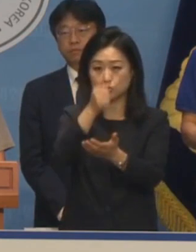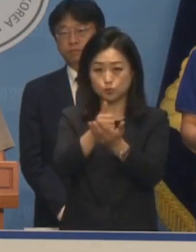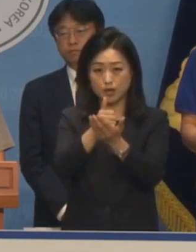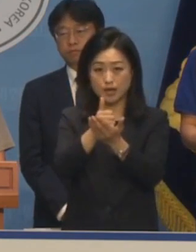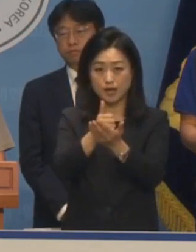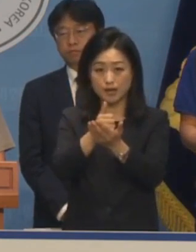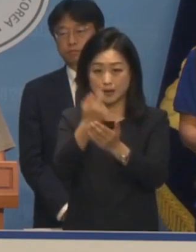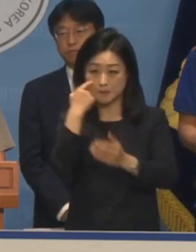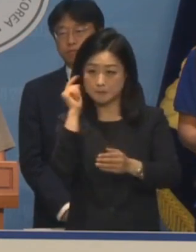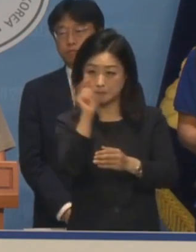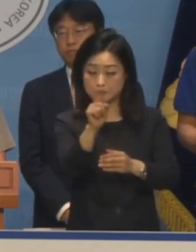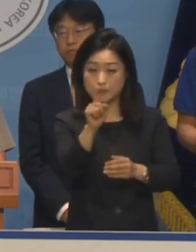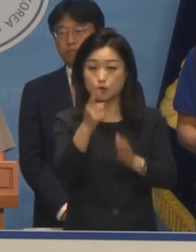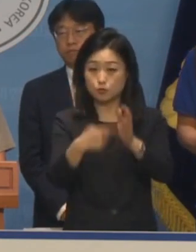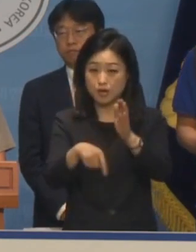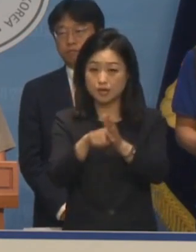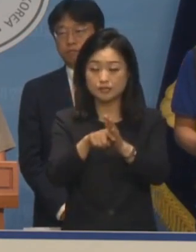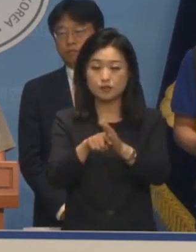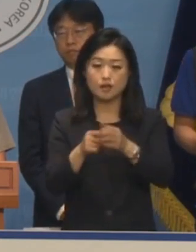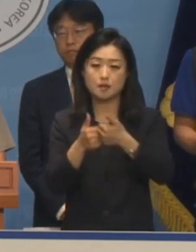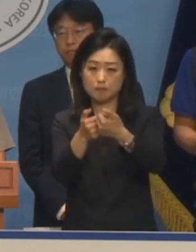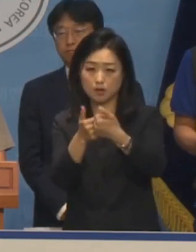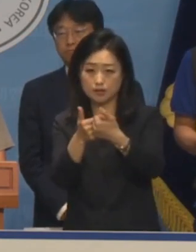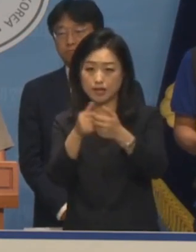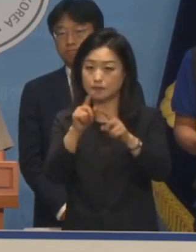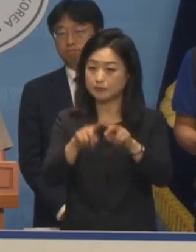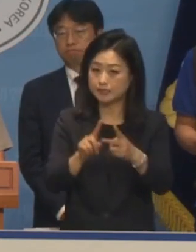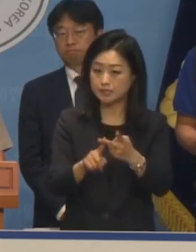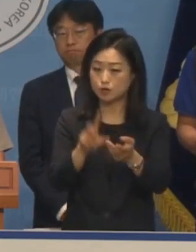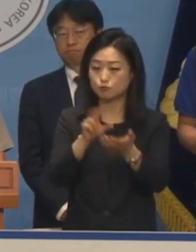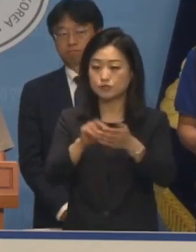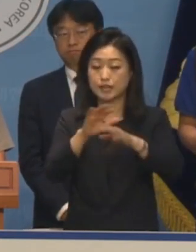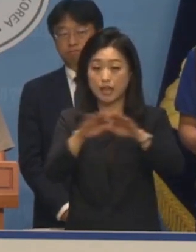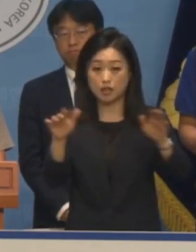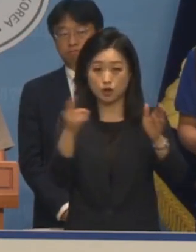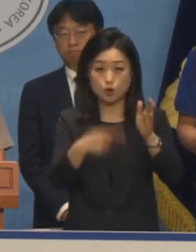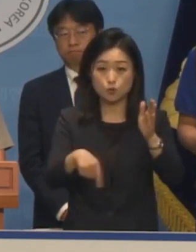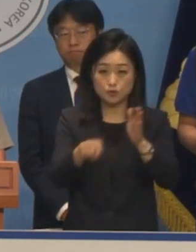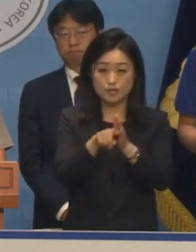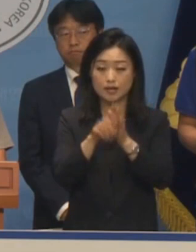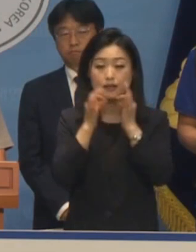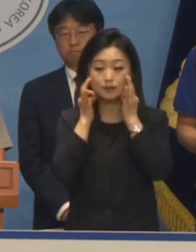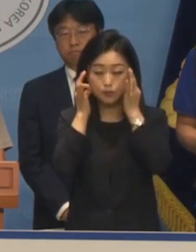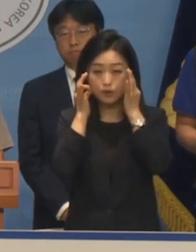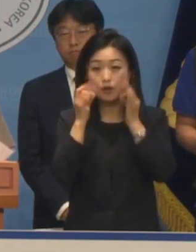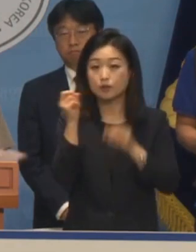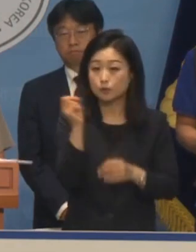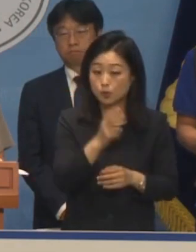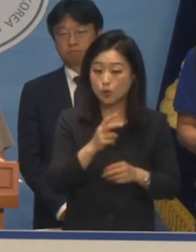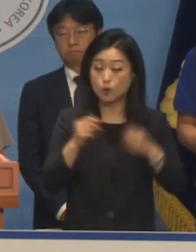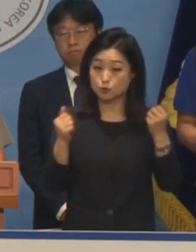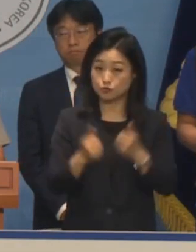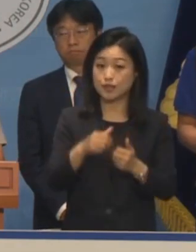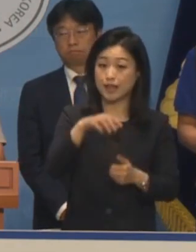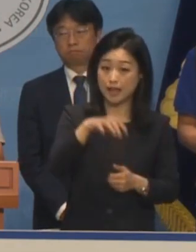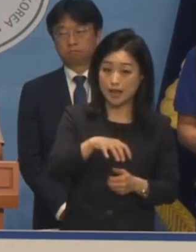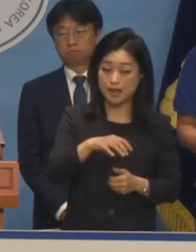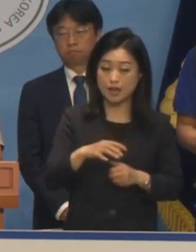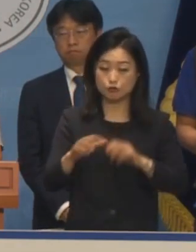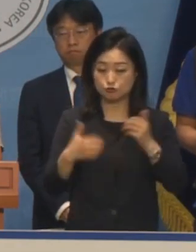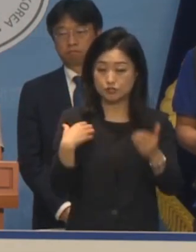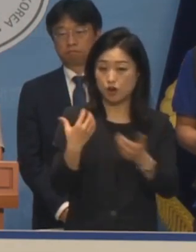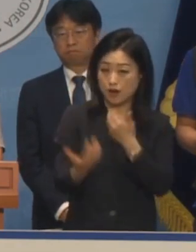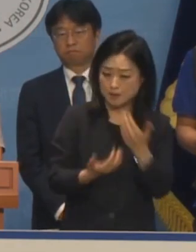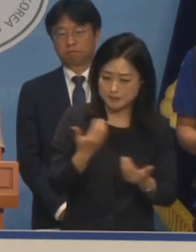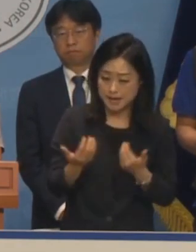현대제철 대표 이사와 그룹 총수 면담을 비롯하여 문제를 해결할 수 있도록 적극 노력하고 국회 국정 감사